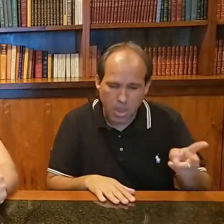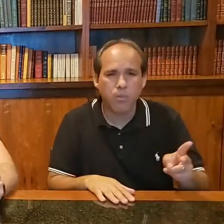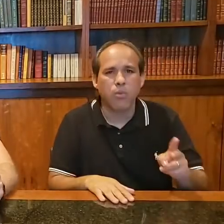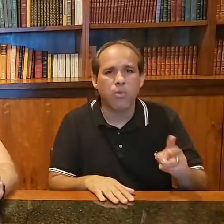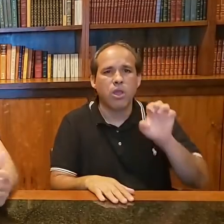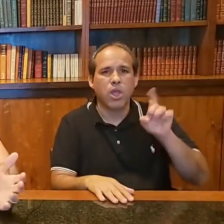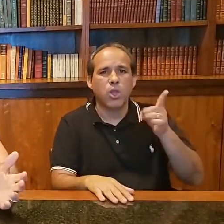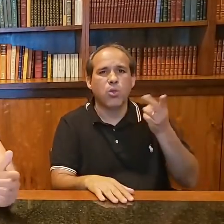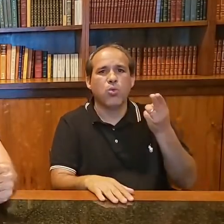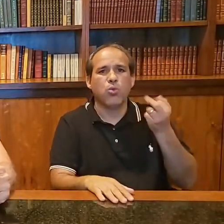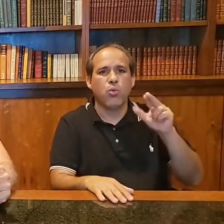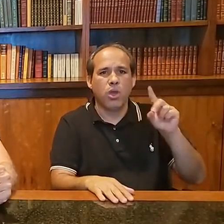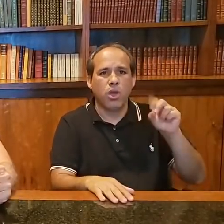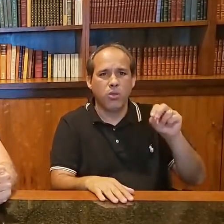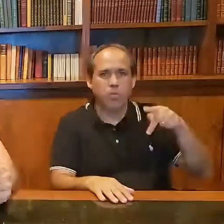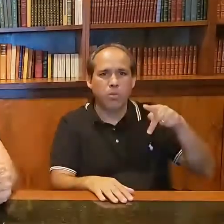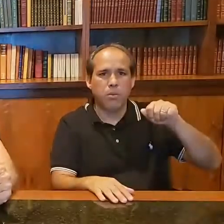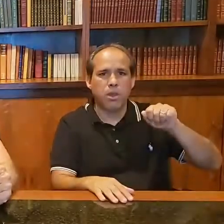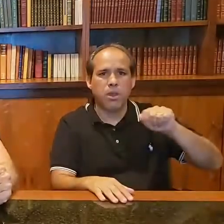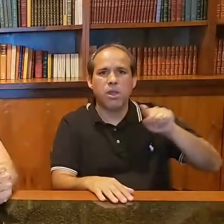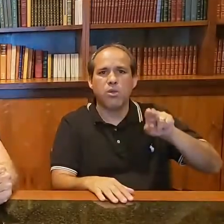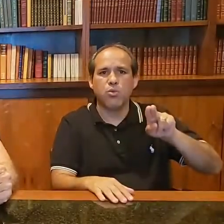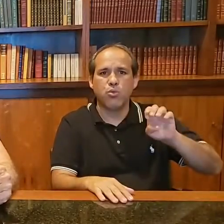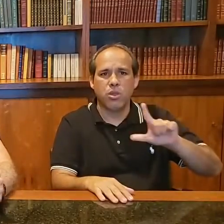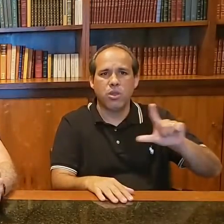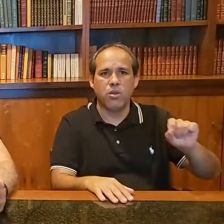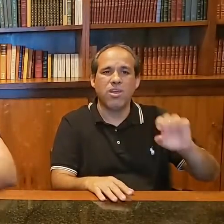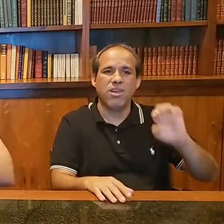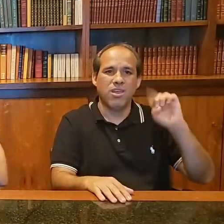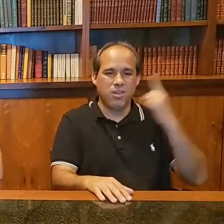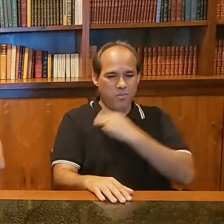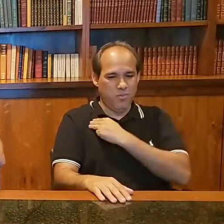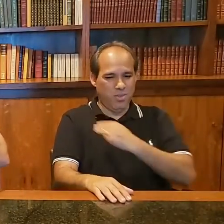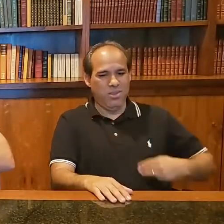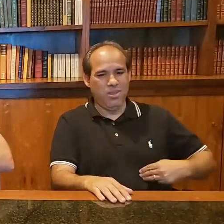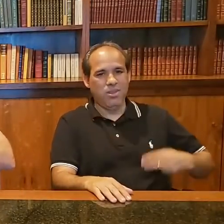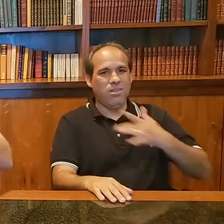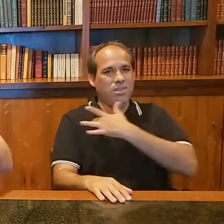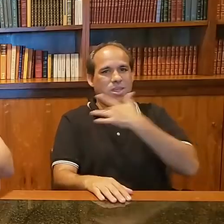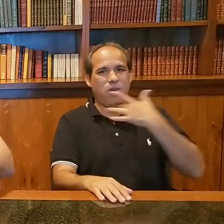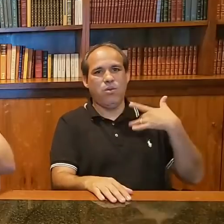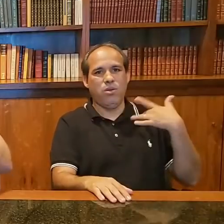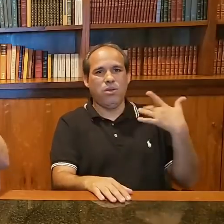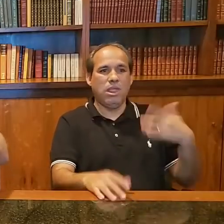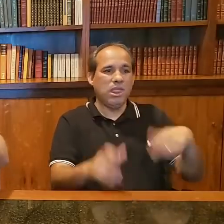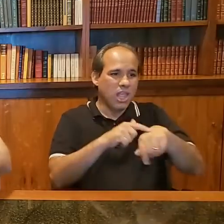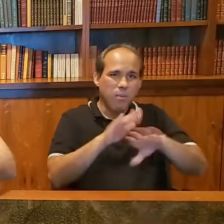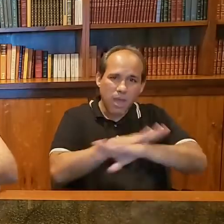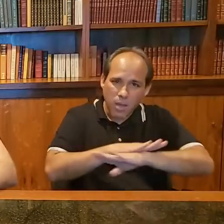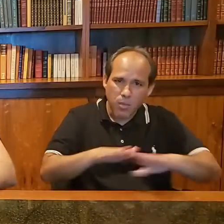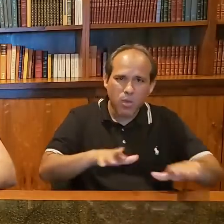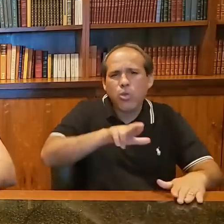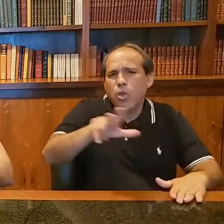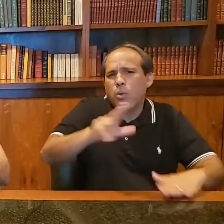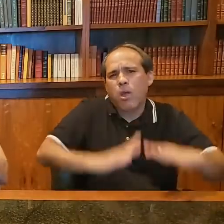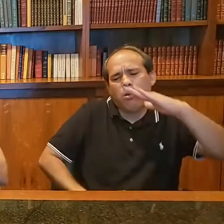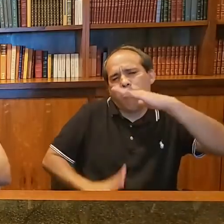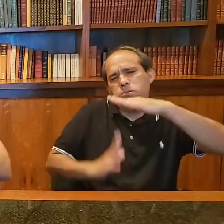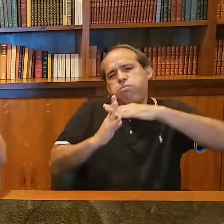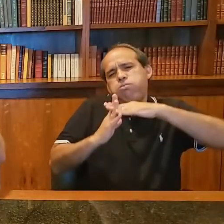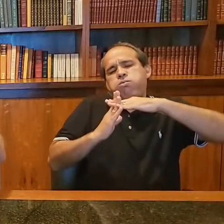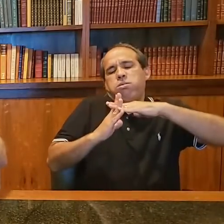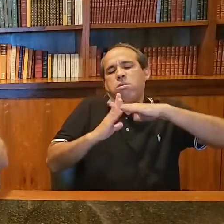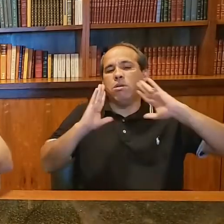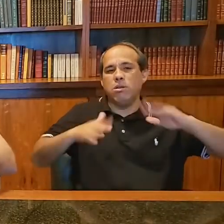atrás, o nosso ministro da Saúde, né, que acabou, não é que acabou o tempo, ele chegou no limite dele, achamos